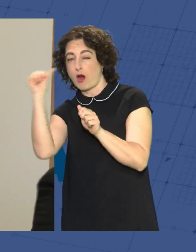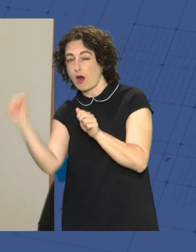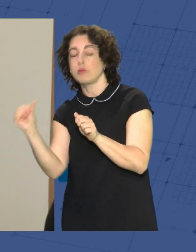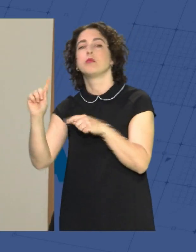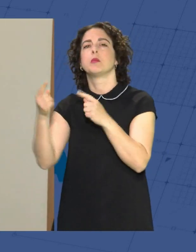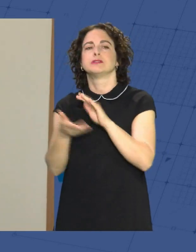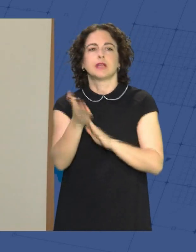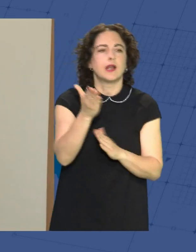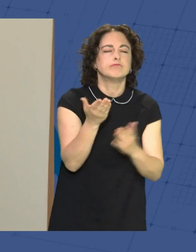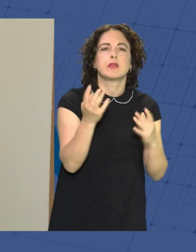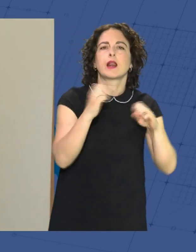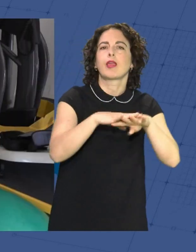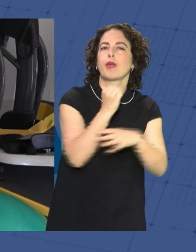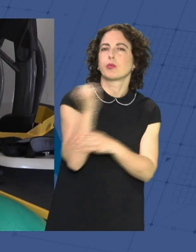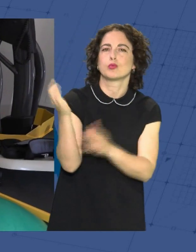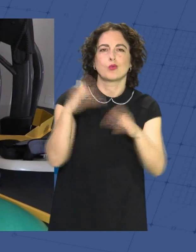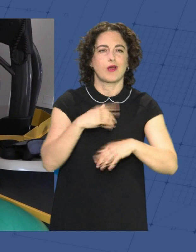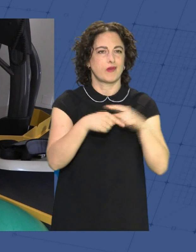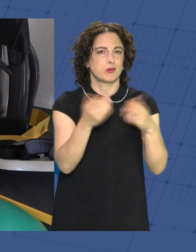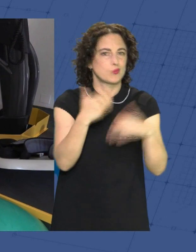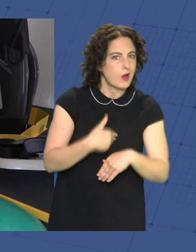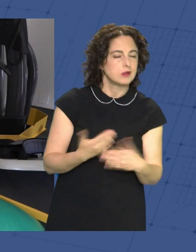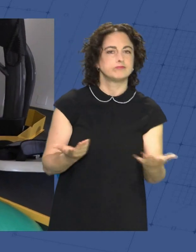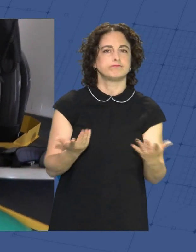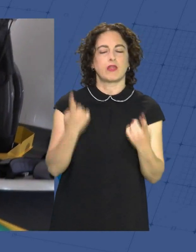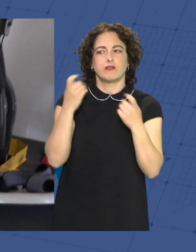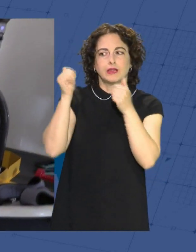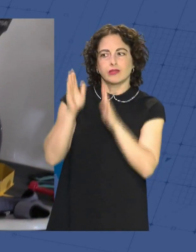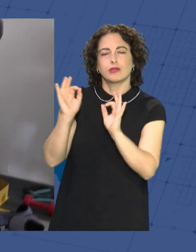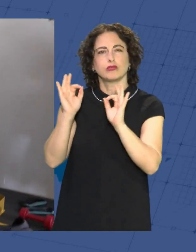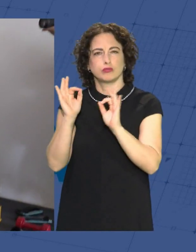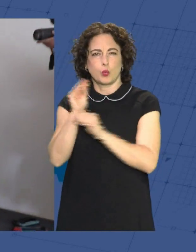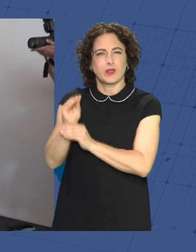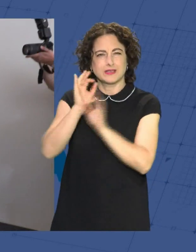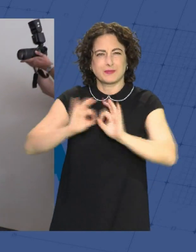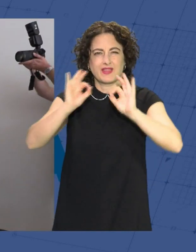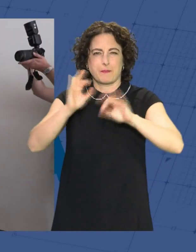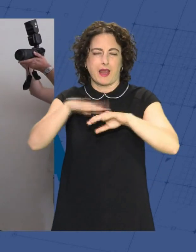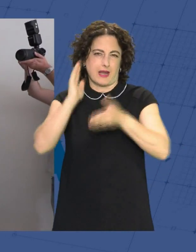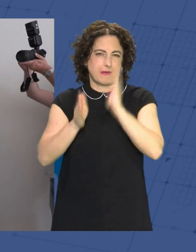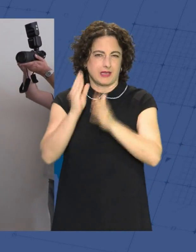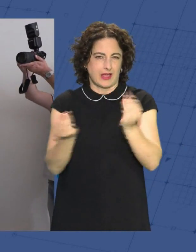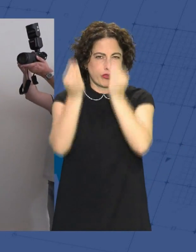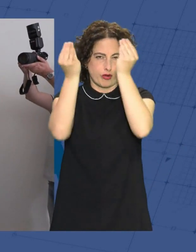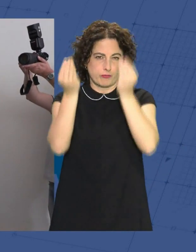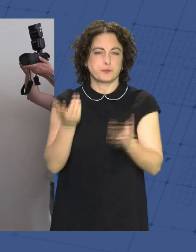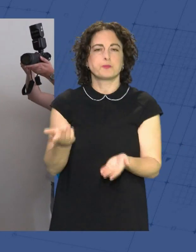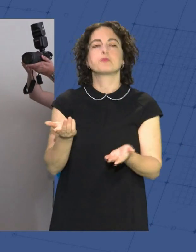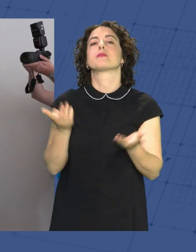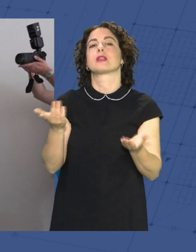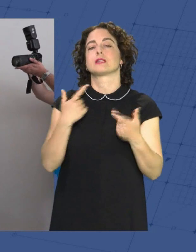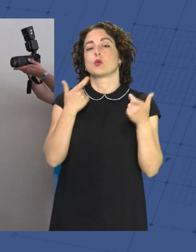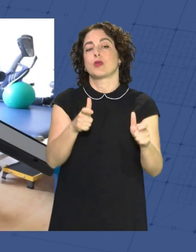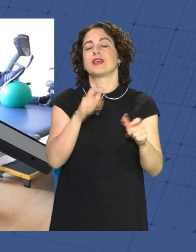no tienen una red de apoyo familiar y necesitan unos cuidados específicos para su rehabilitación. Es la unidad de cuidados